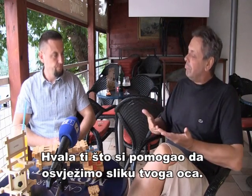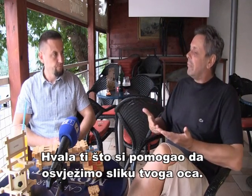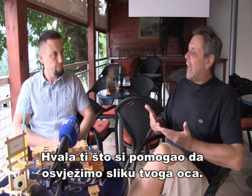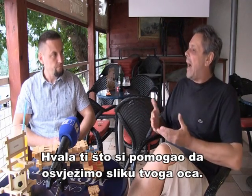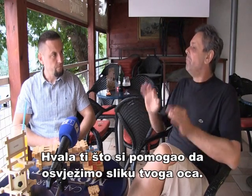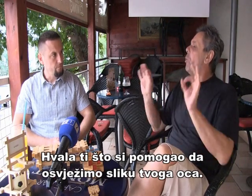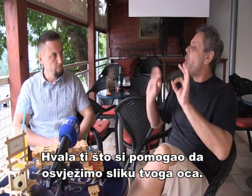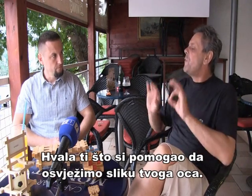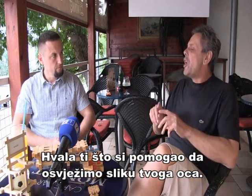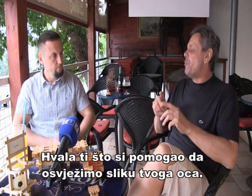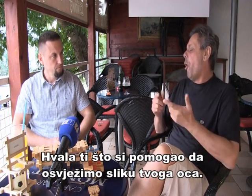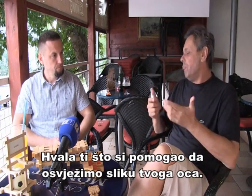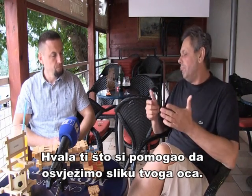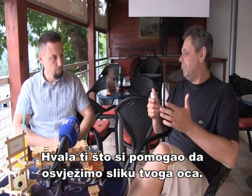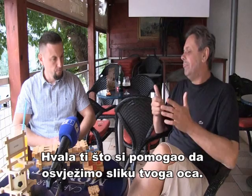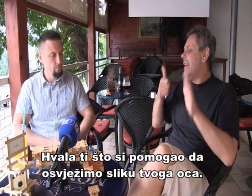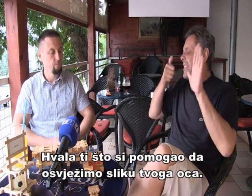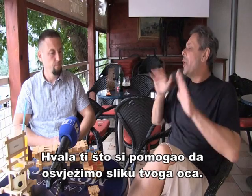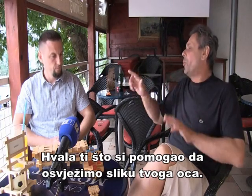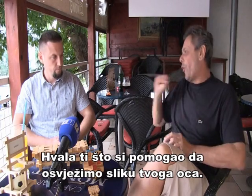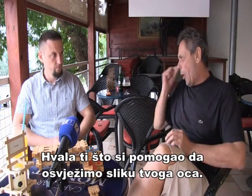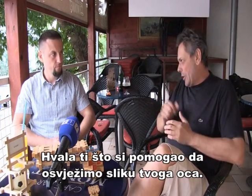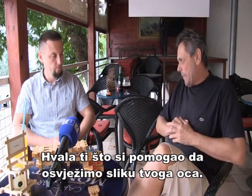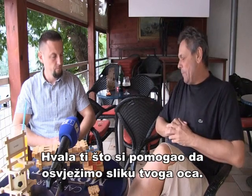da osvježimo sliku tvoga oca.